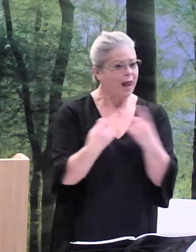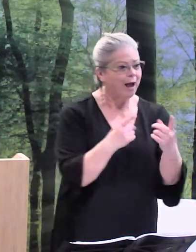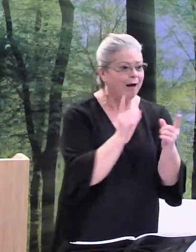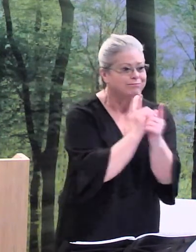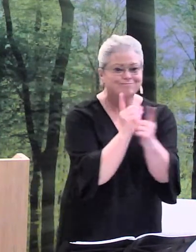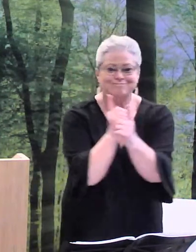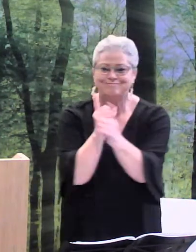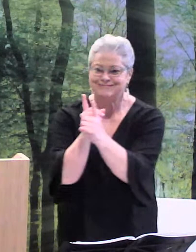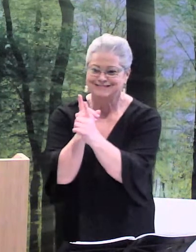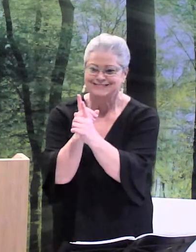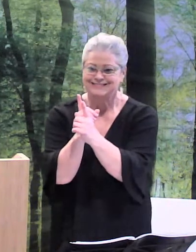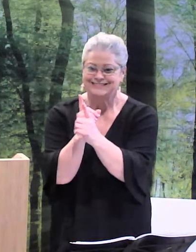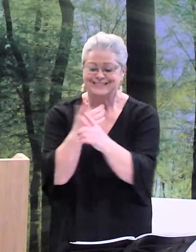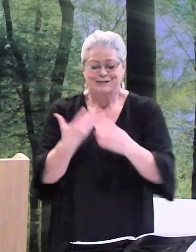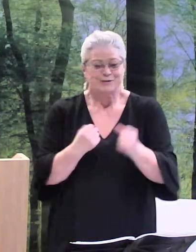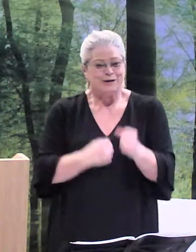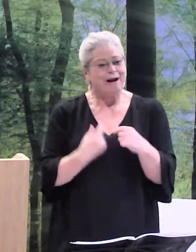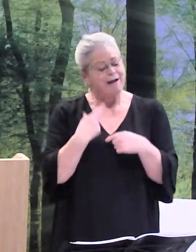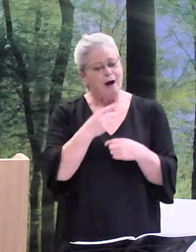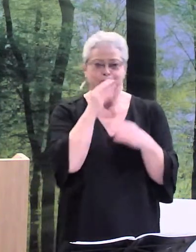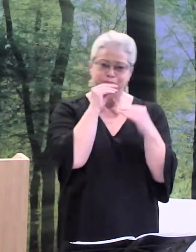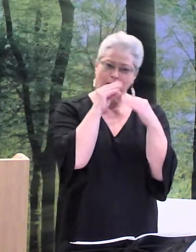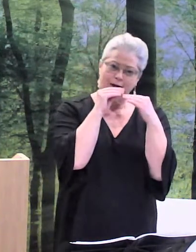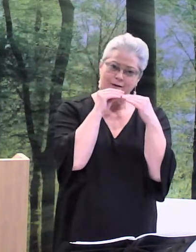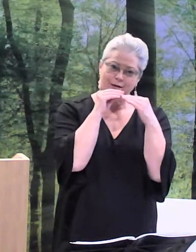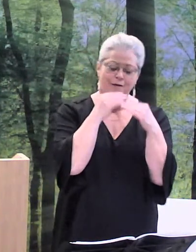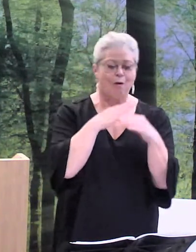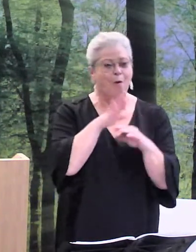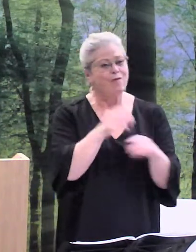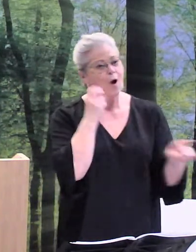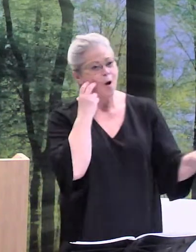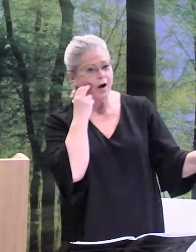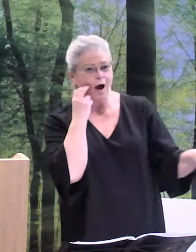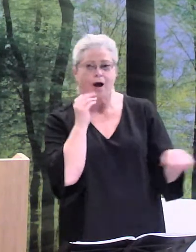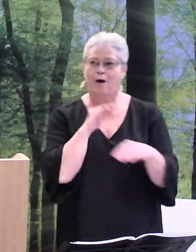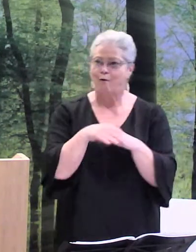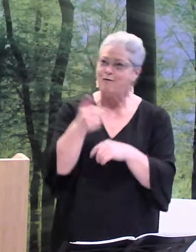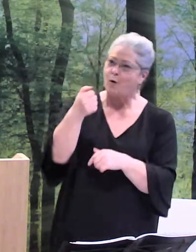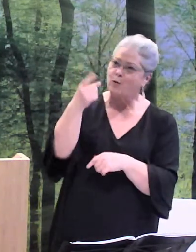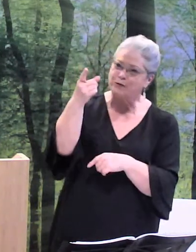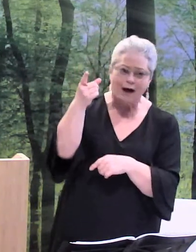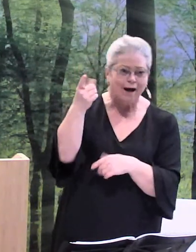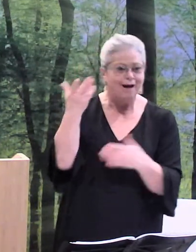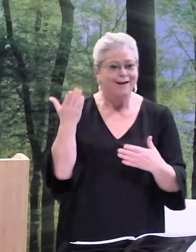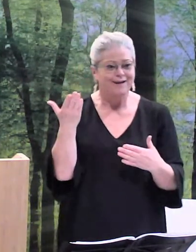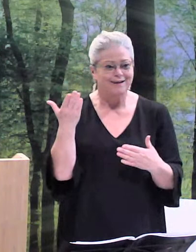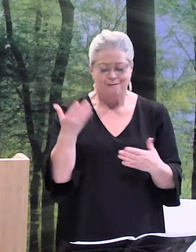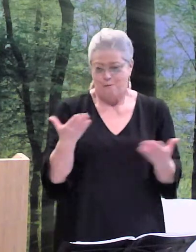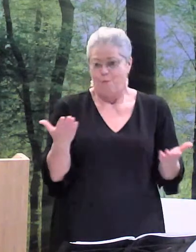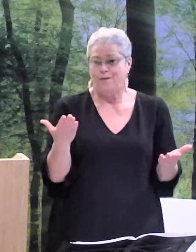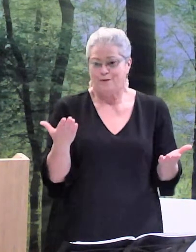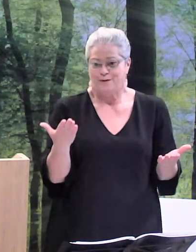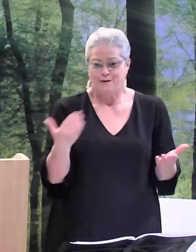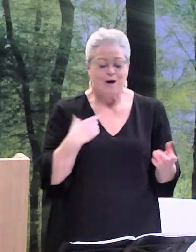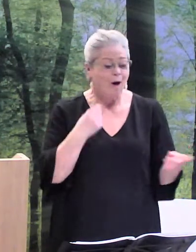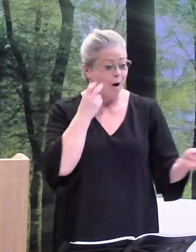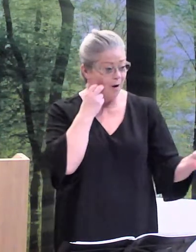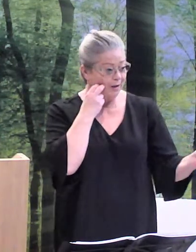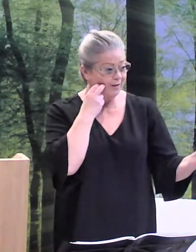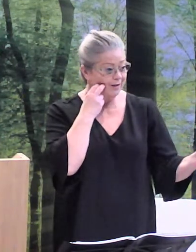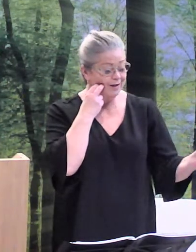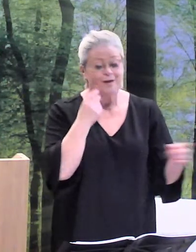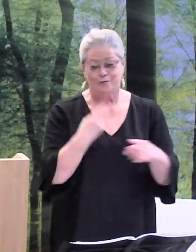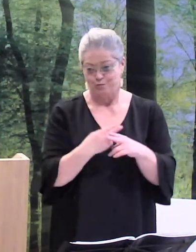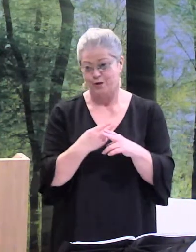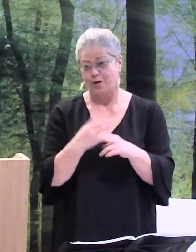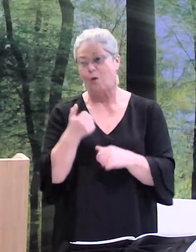komen. En zo kunnen napraten over Henri en Rosa. Want noem ik Henri, dan noem ik